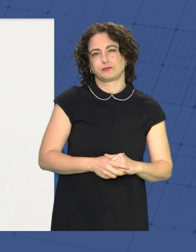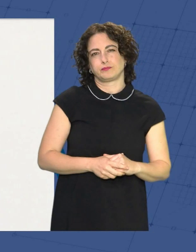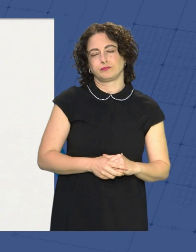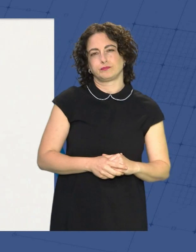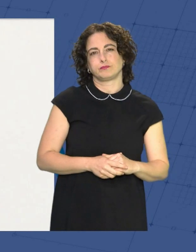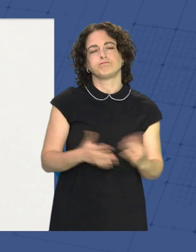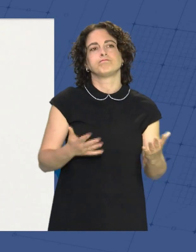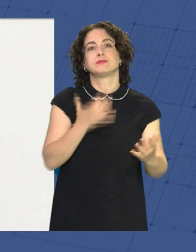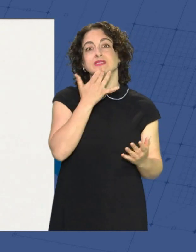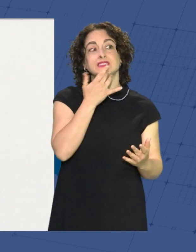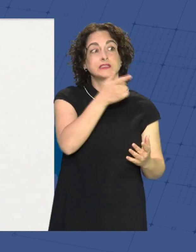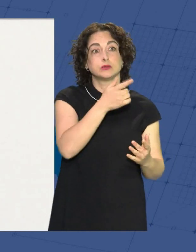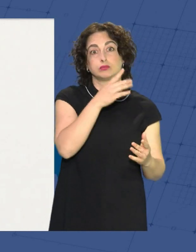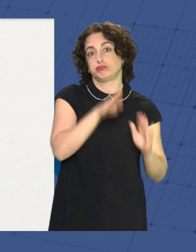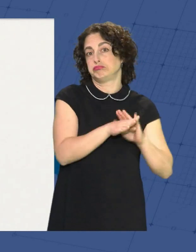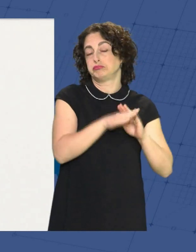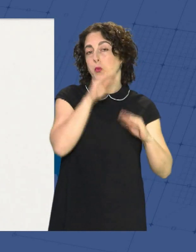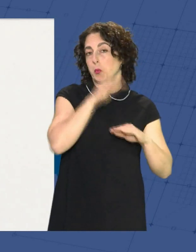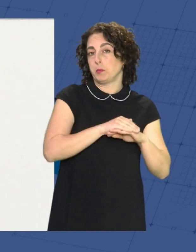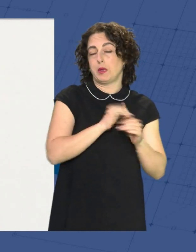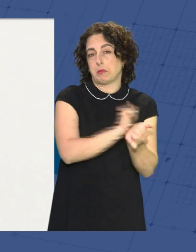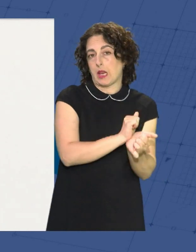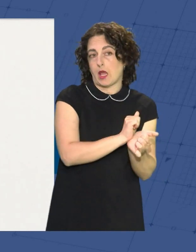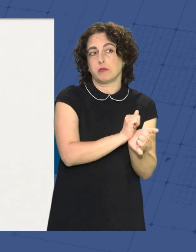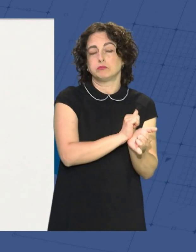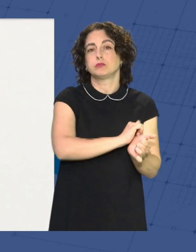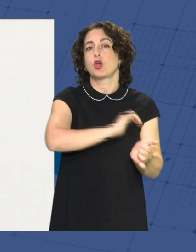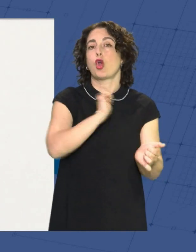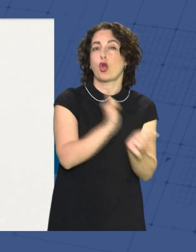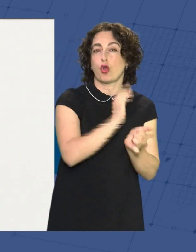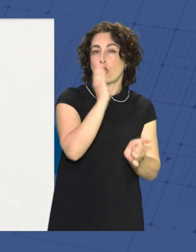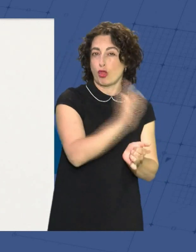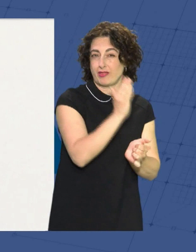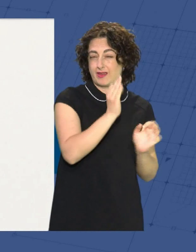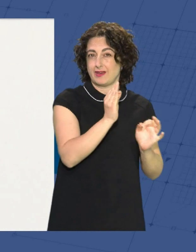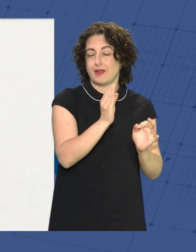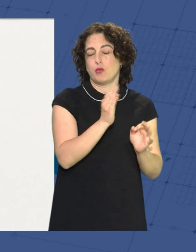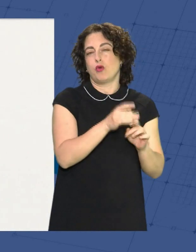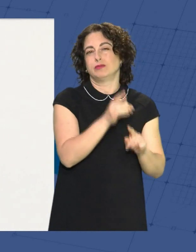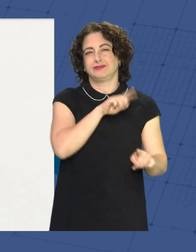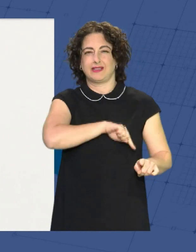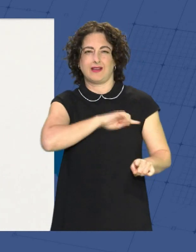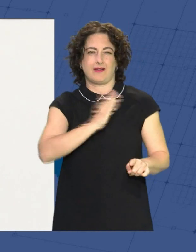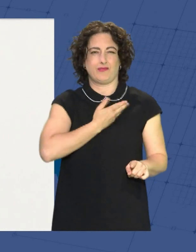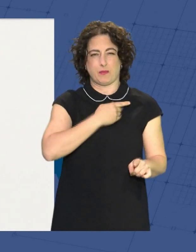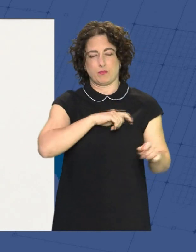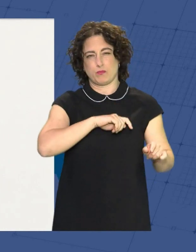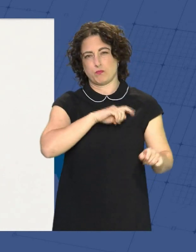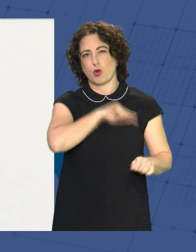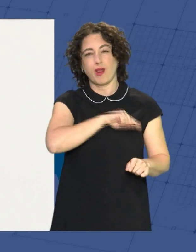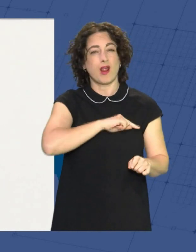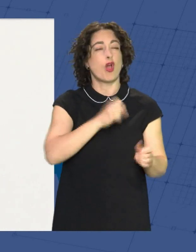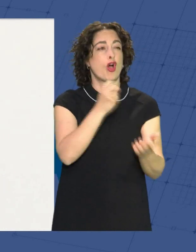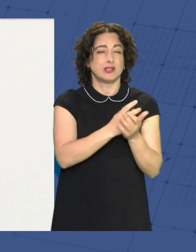Que si está cumpliendo su pena y está condenada por un delito de la integridad moral, que no nos provoque un daño,